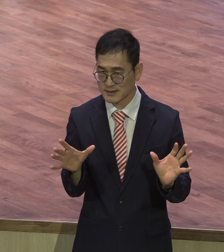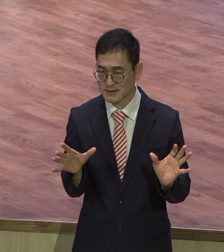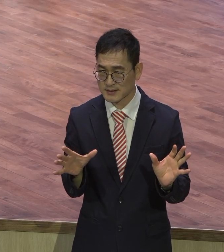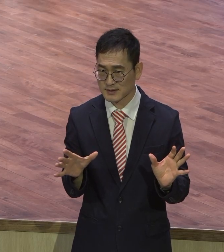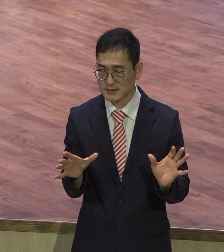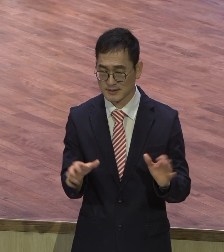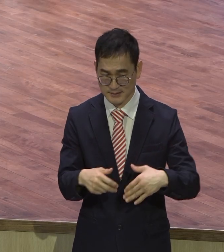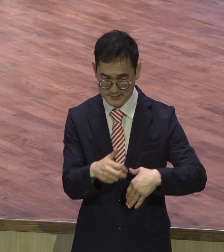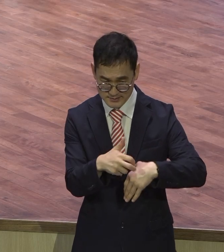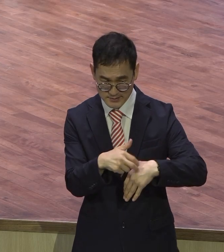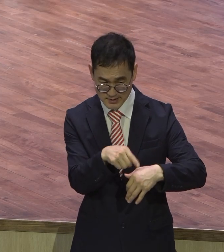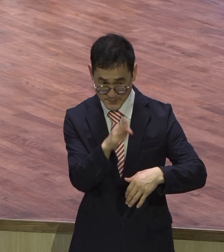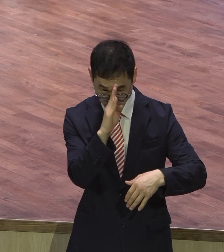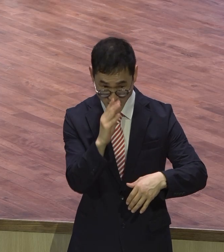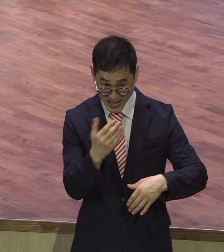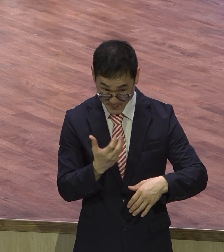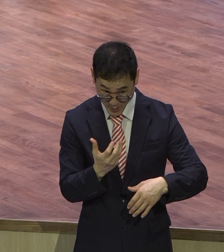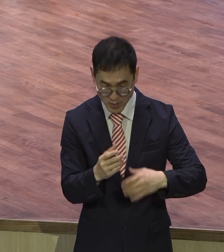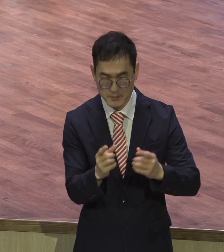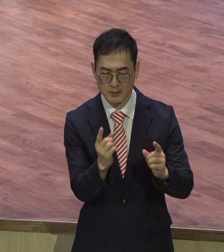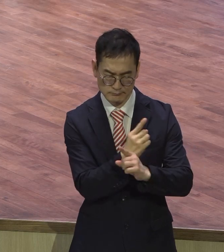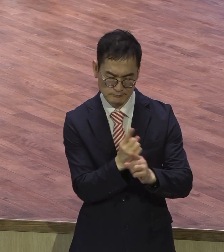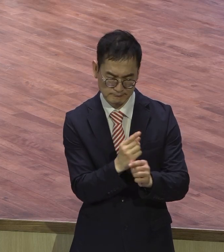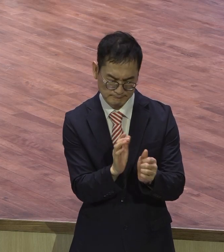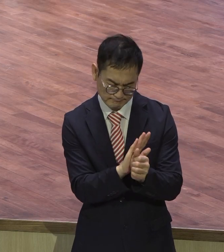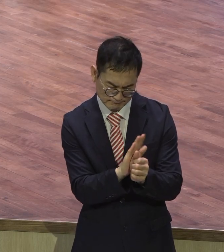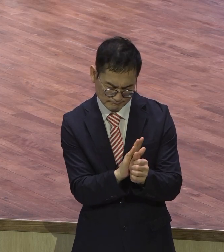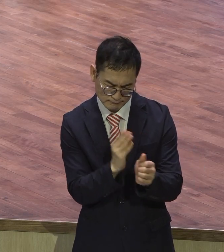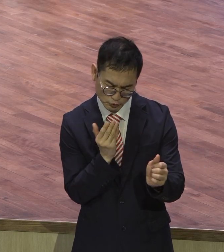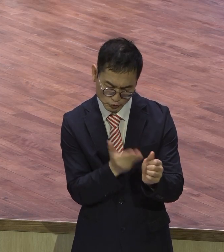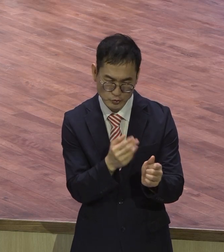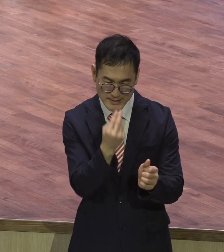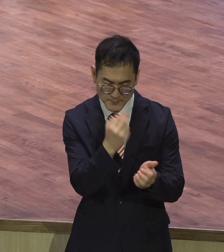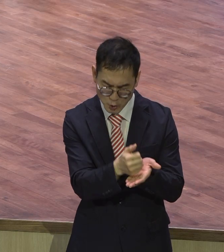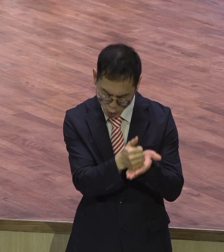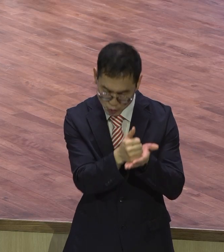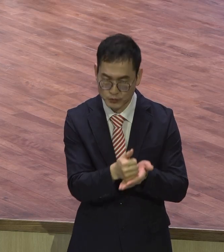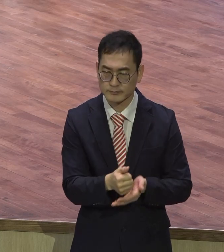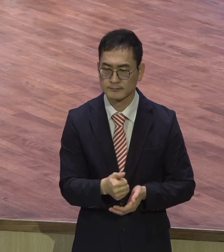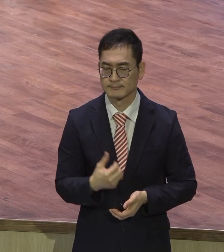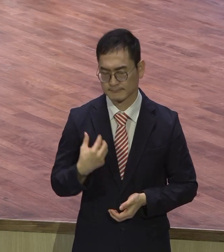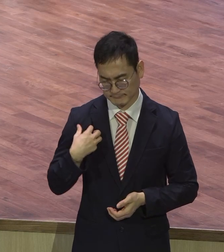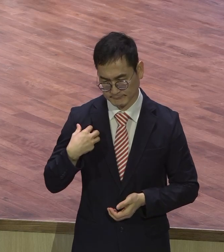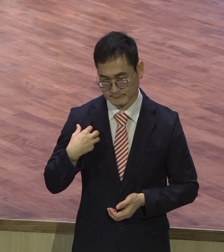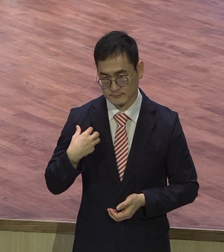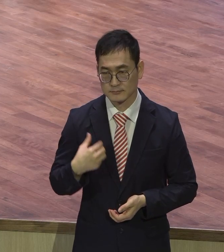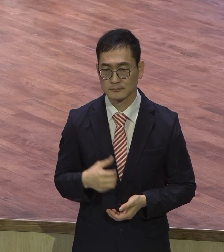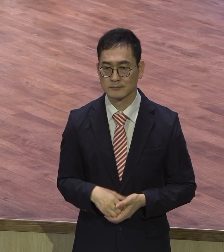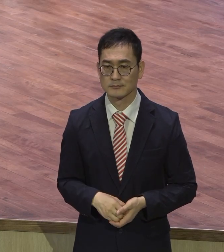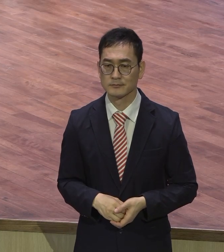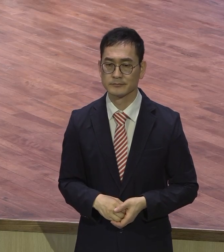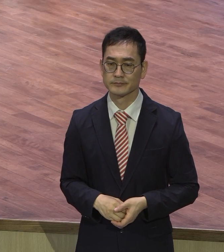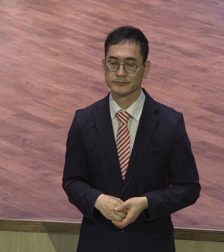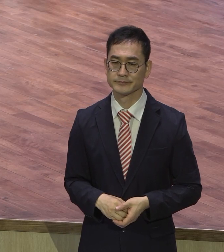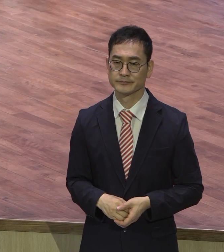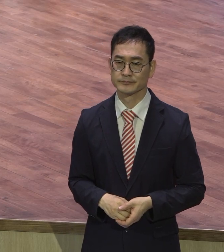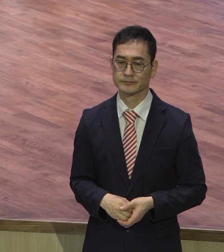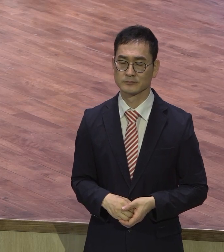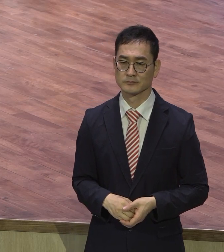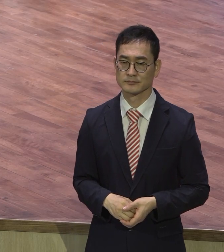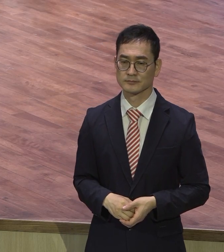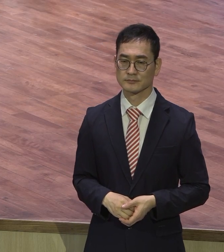의무준수 생명 존중 그 내용이 담겨져 있습니다 그 가운데